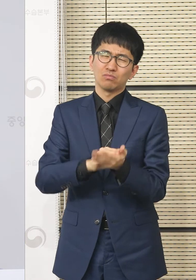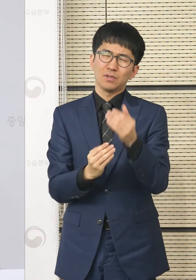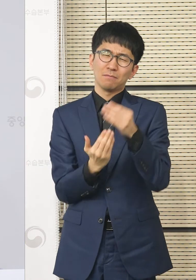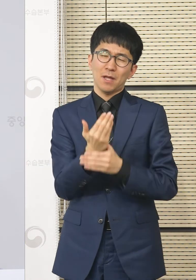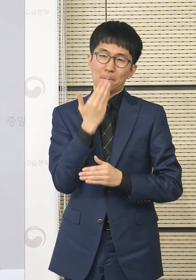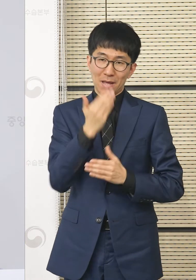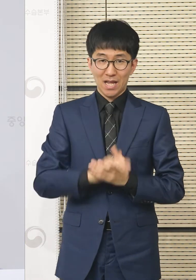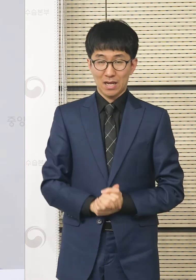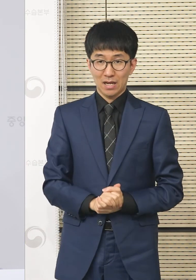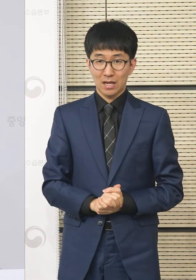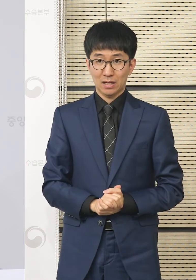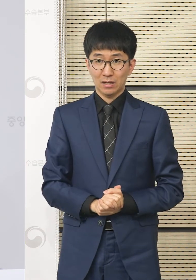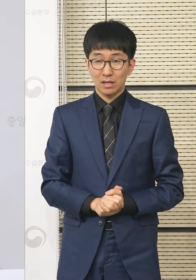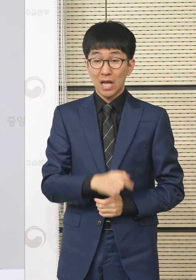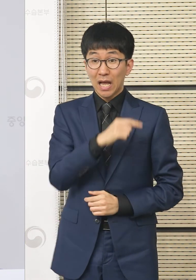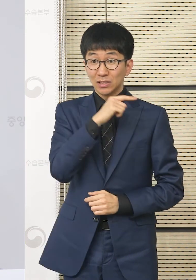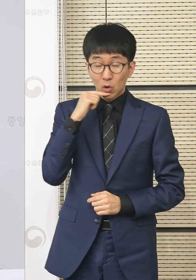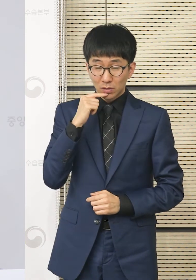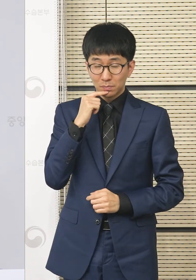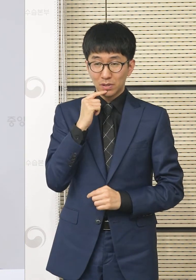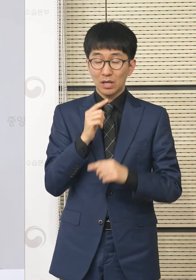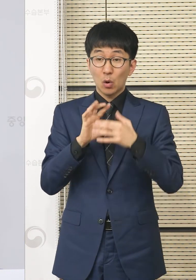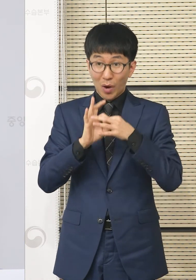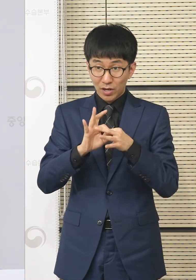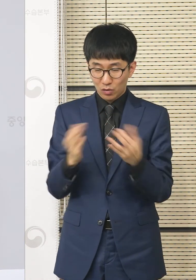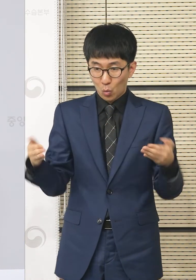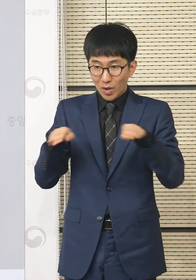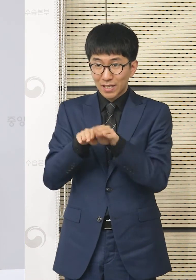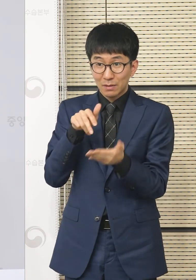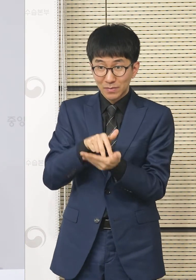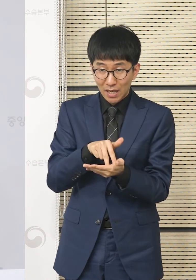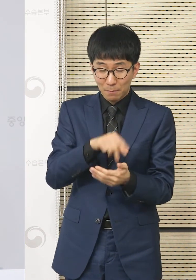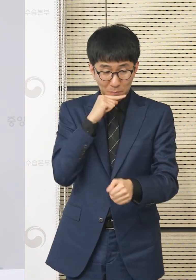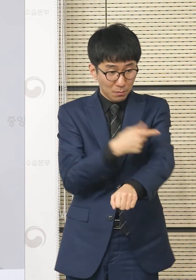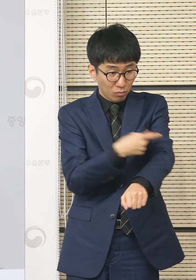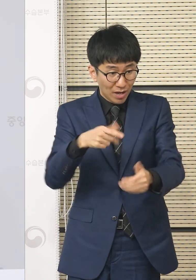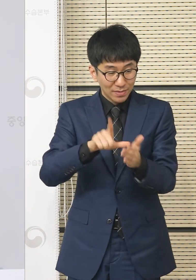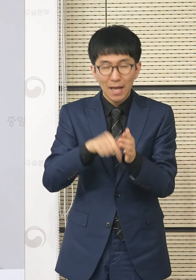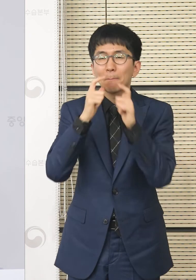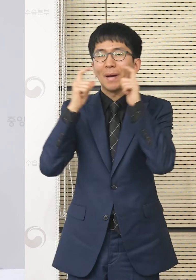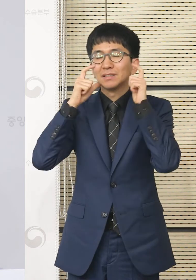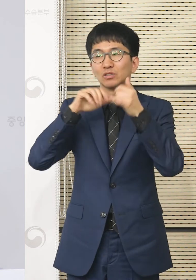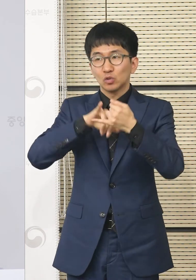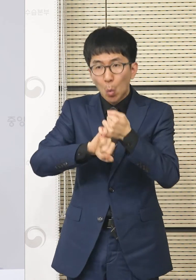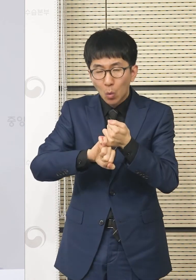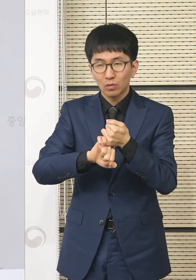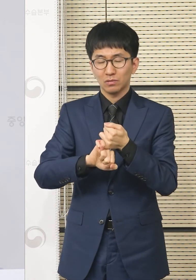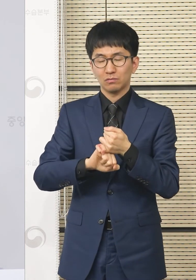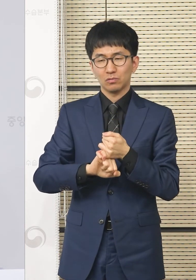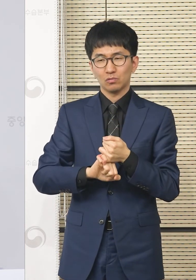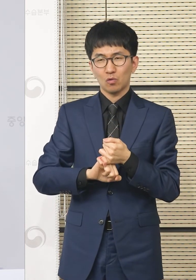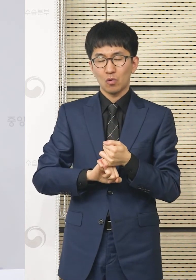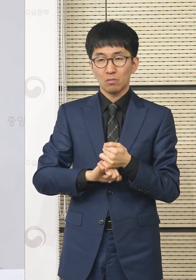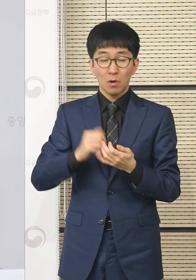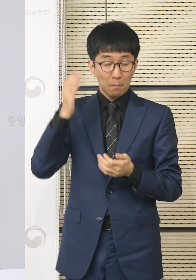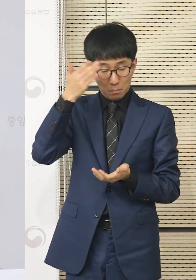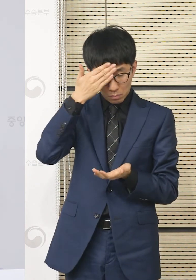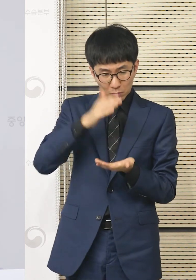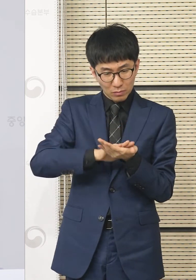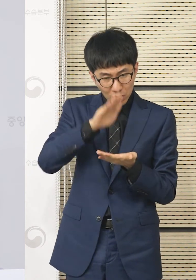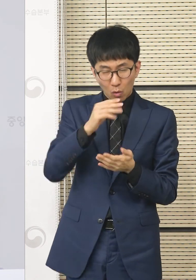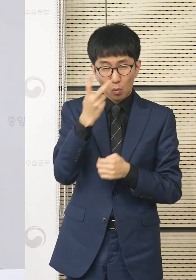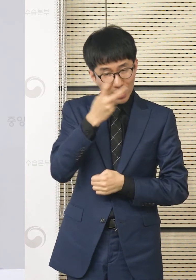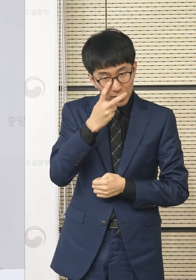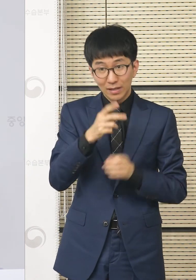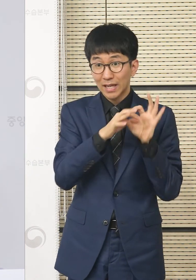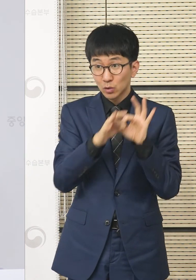있습니다. 대한적십자사는 직원들의 체온 측정, 마스크 착용 등 개인 위생을 강화하고